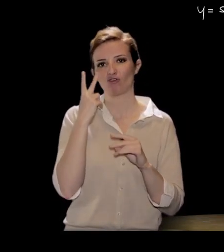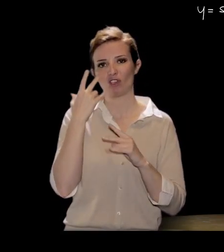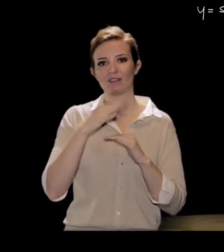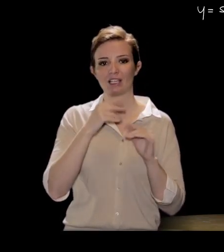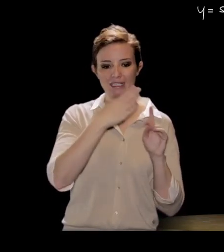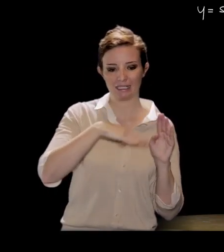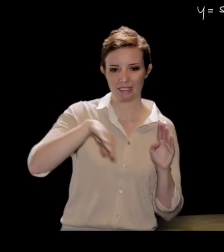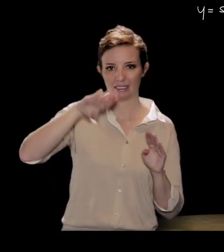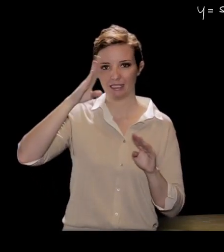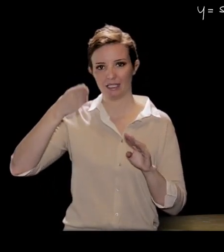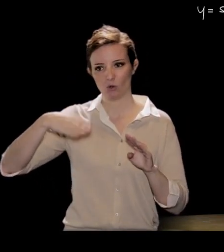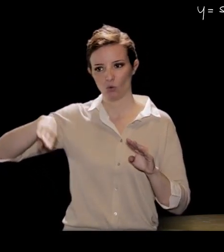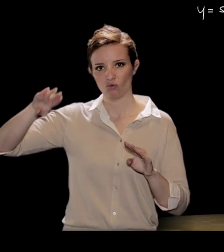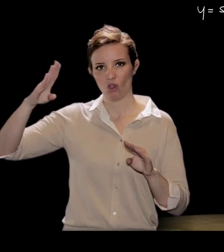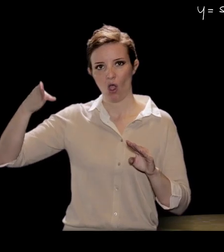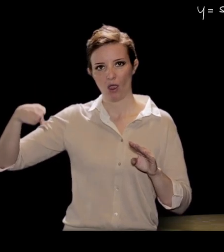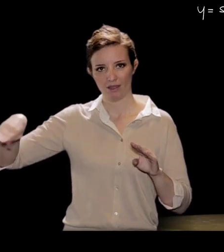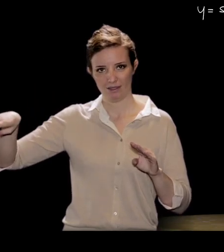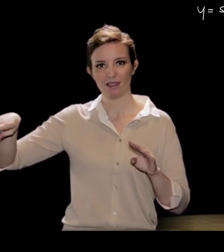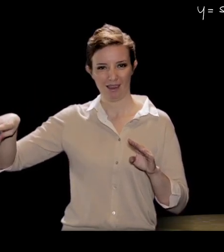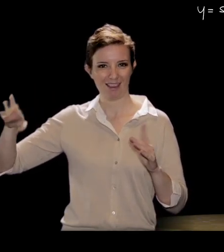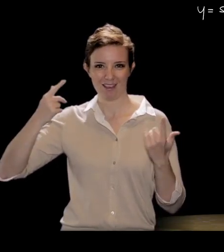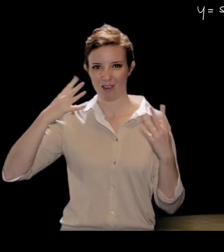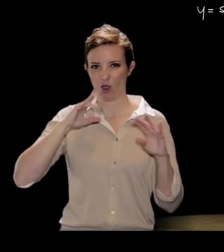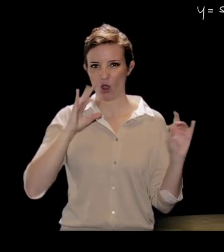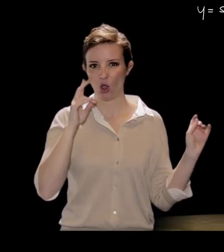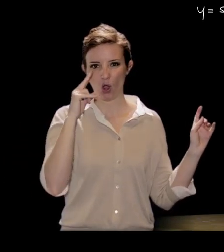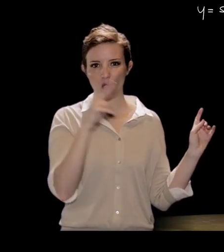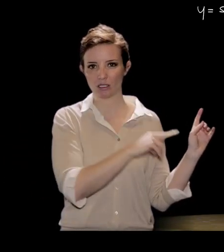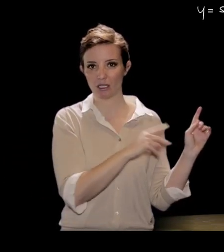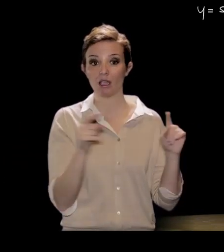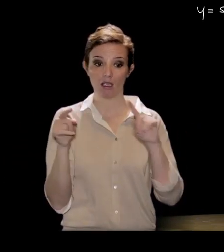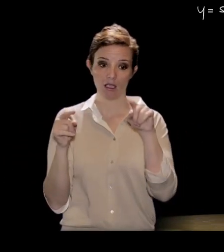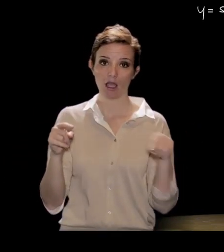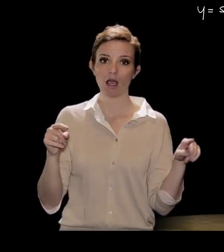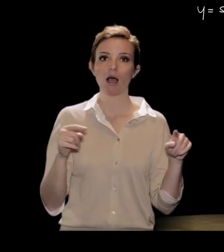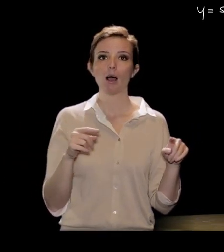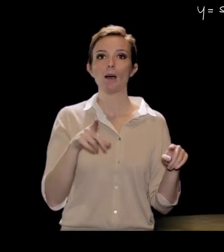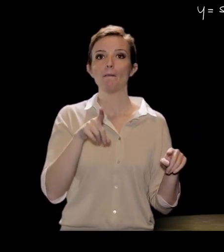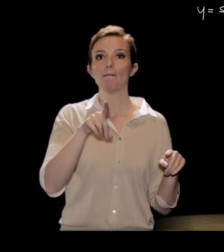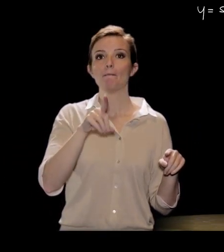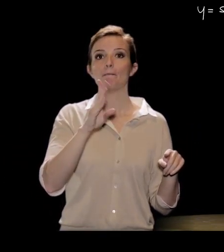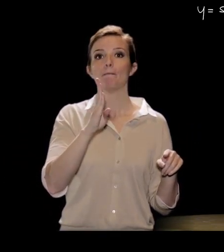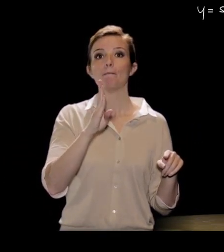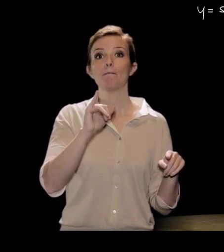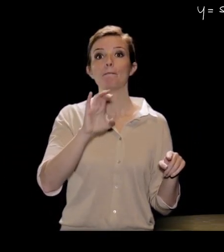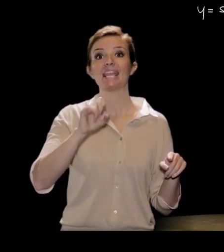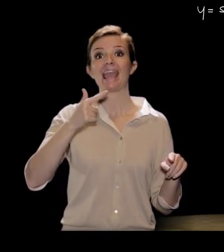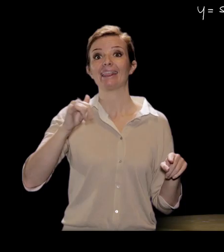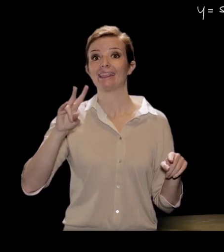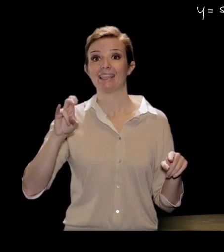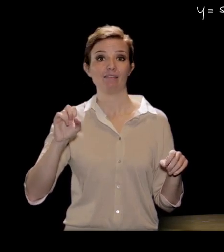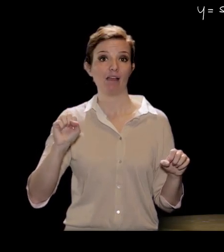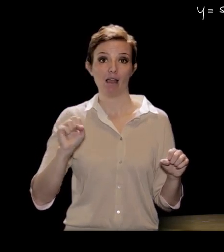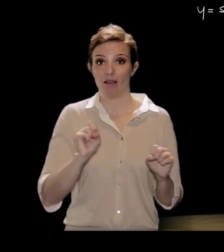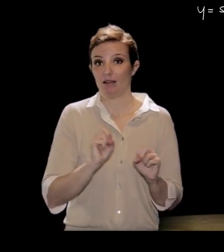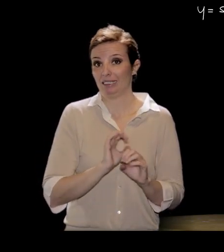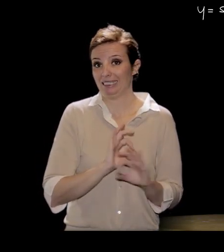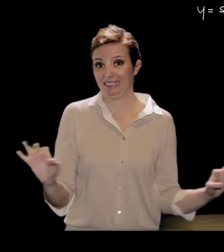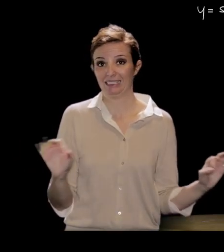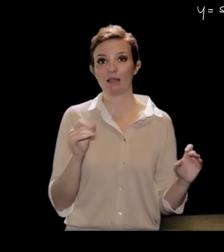funzione fatta in questo modo, non è assolutamente obiettiva perché non è né iniettiva e né subiettiva.